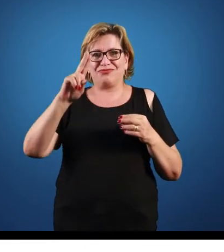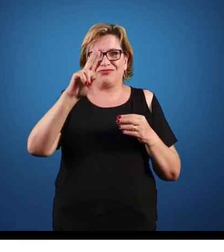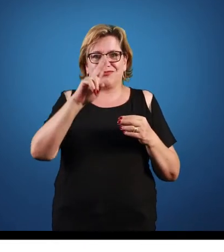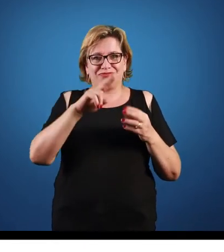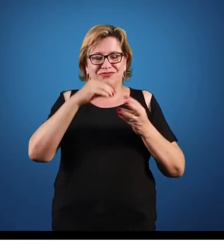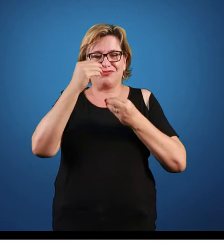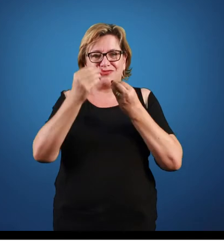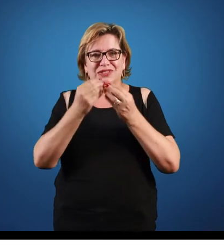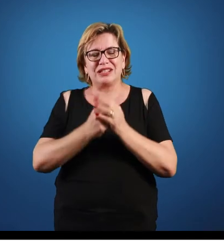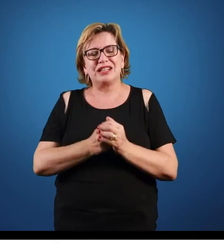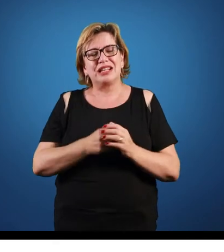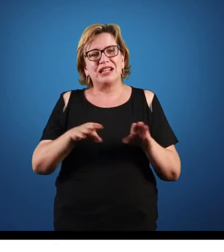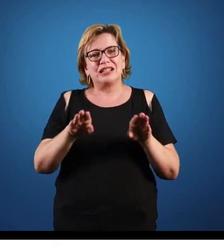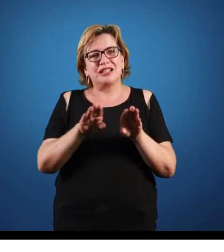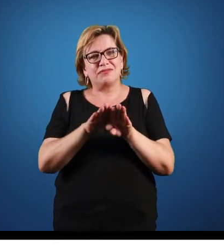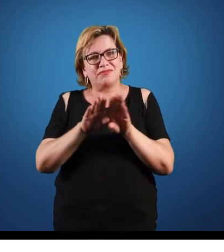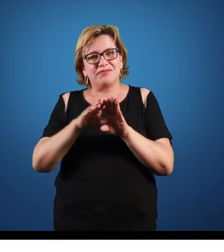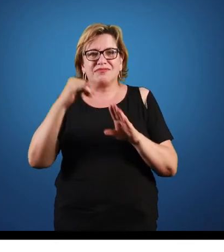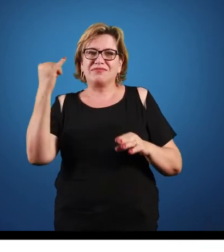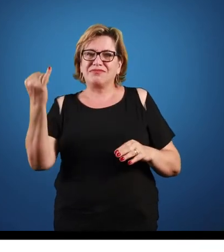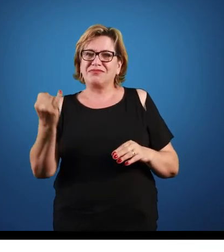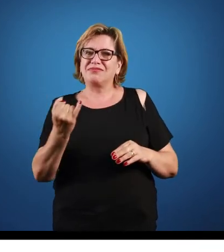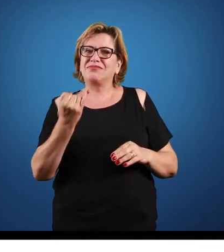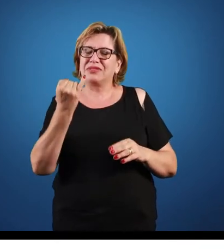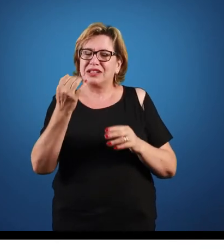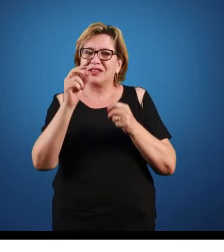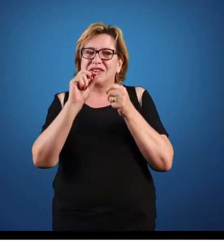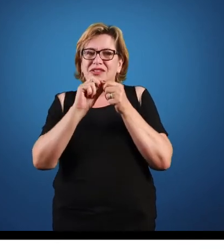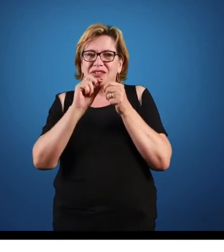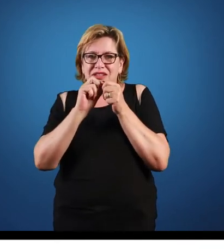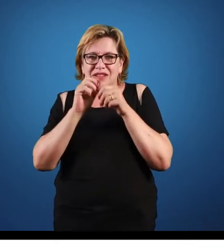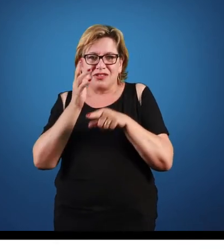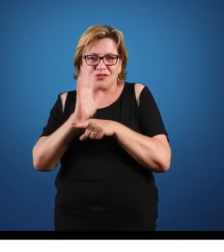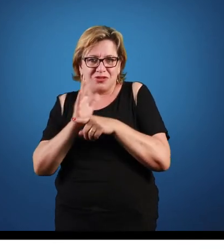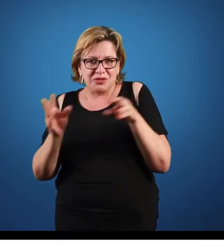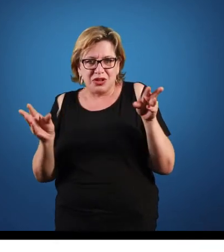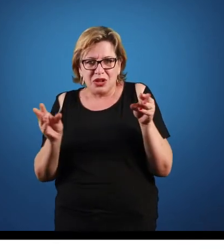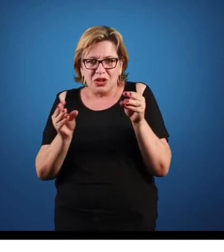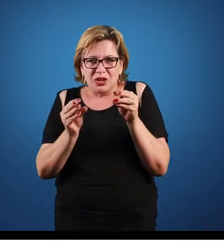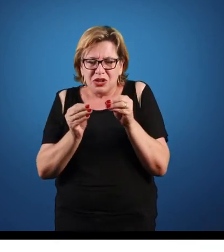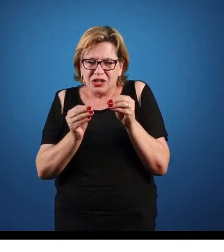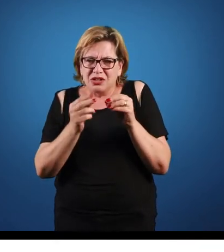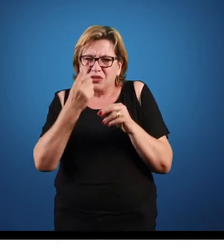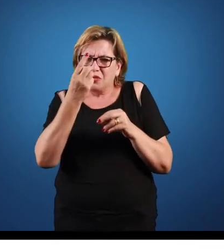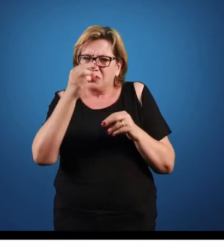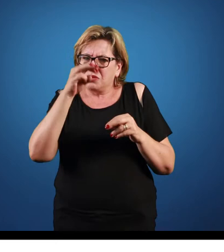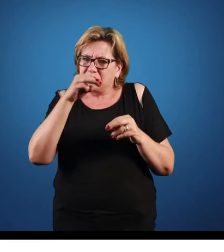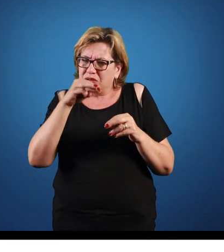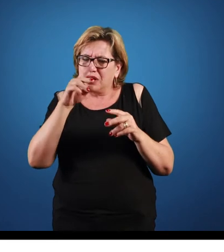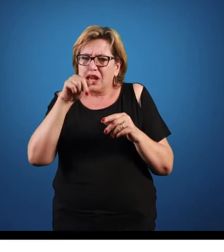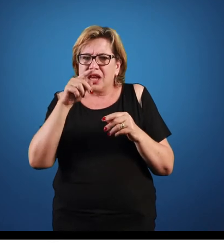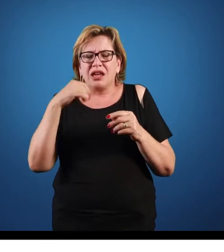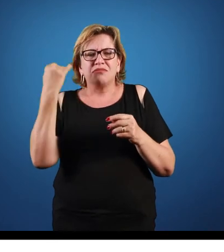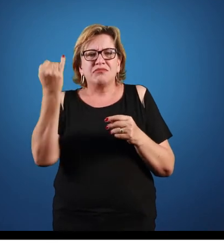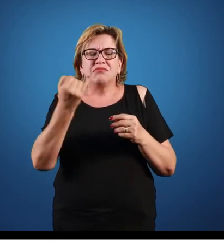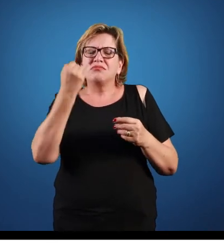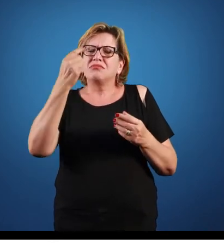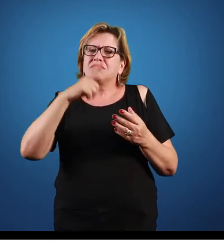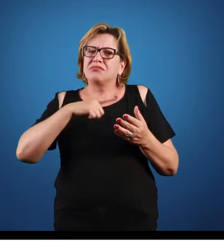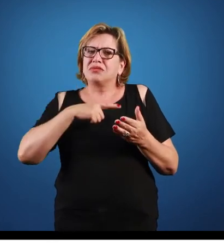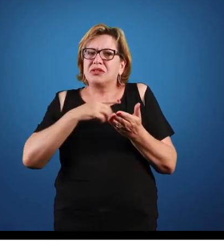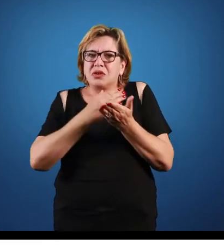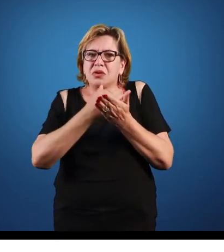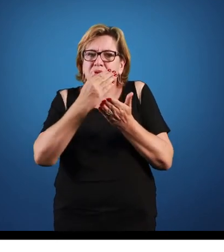mais uma coisa importante quando você faz um um filminho curto mesmo que ele tenha só um minuto é fazer uma abertura e fazer uma ficha